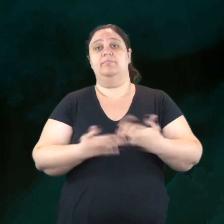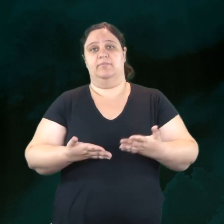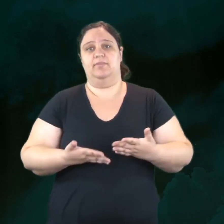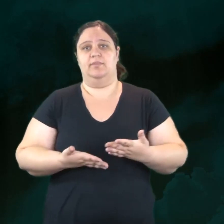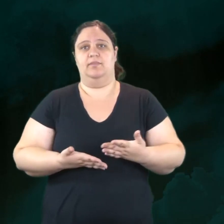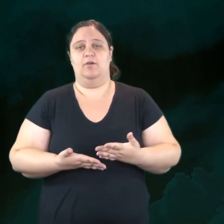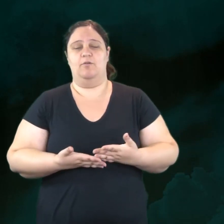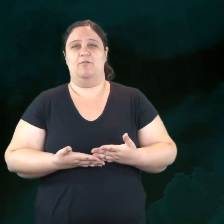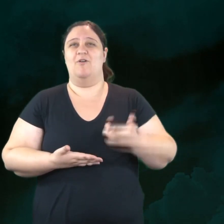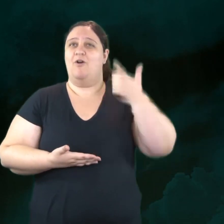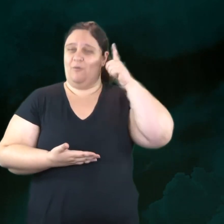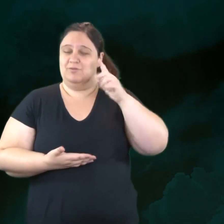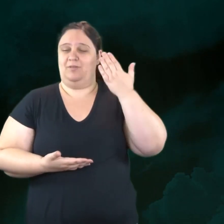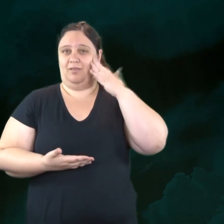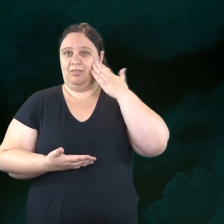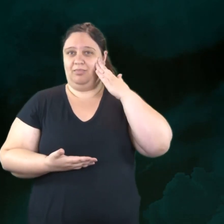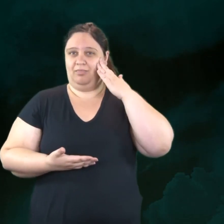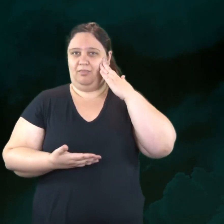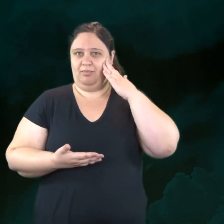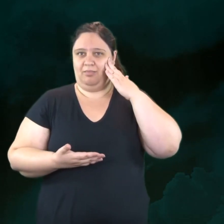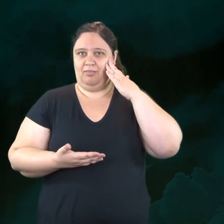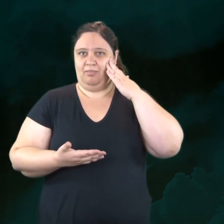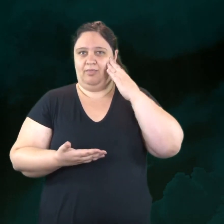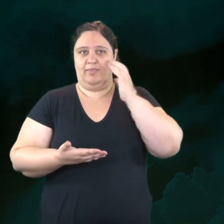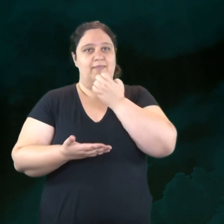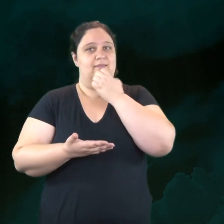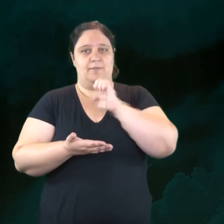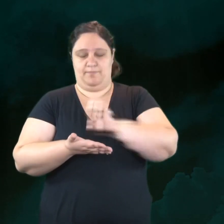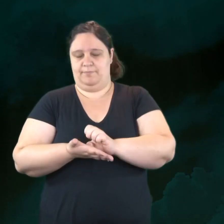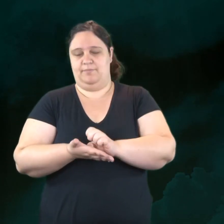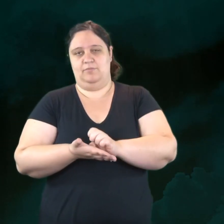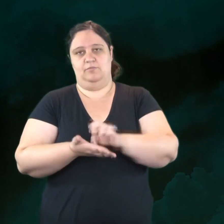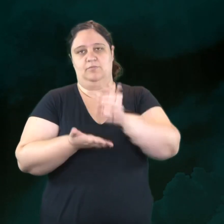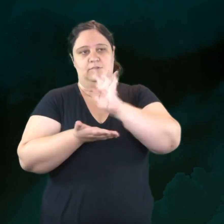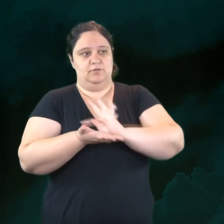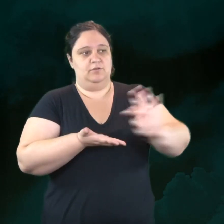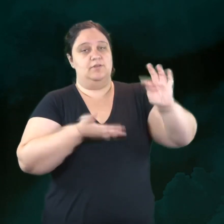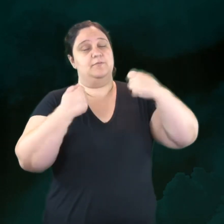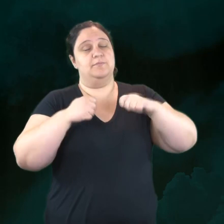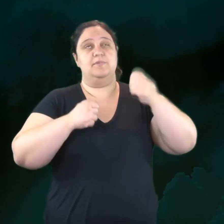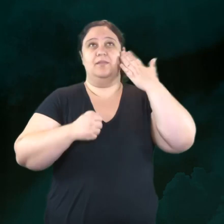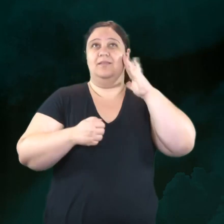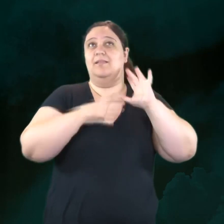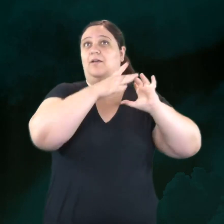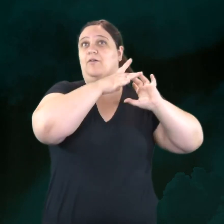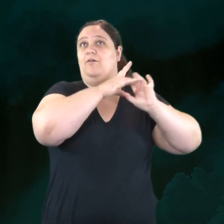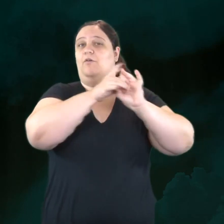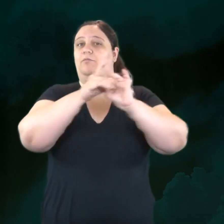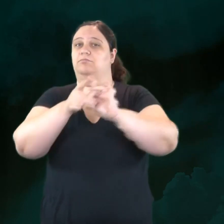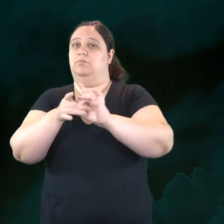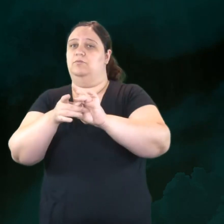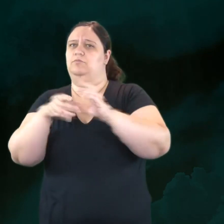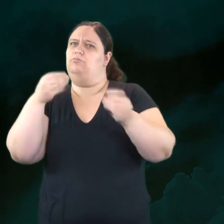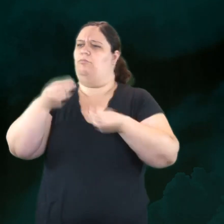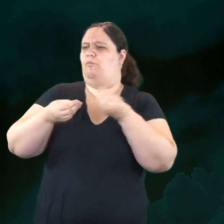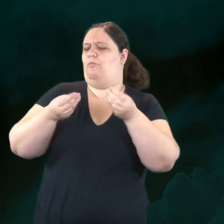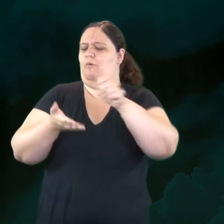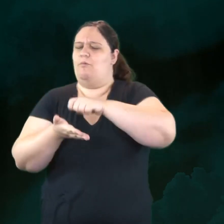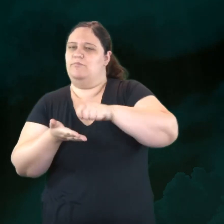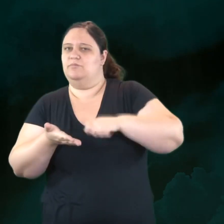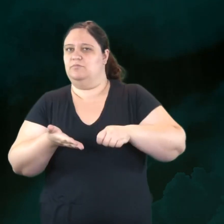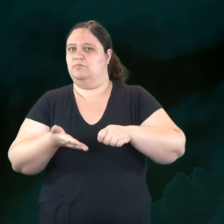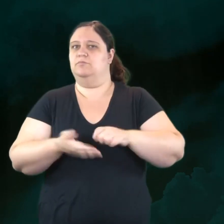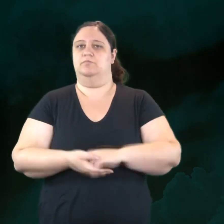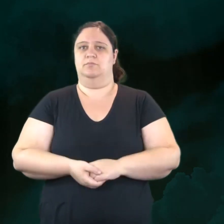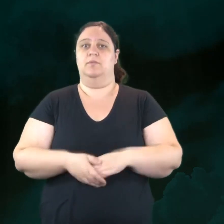de Tessalonicenses. Por quê? Porque ali os componentes que foram,